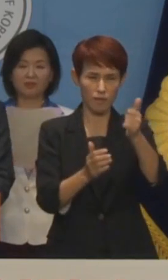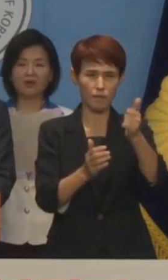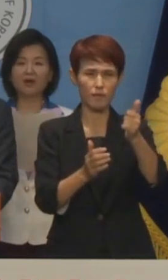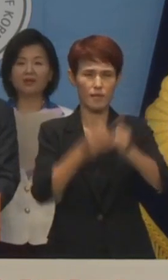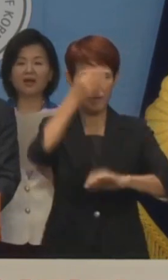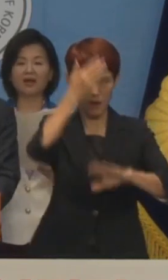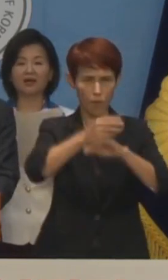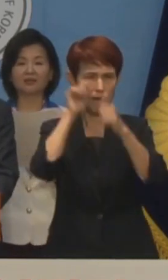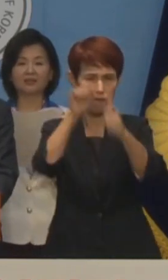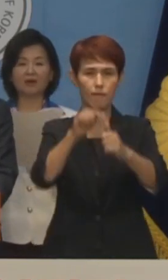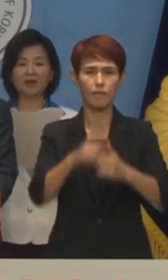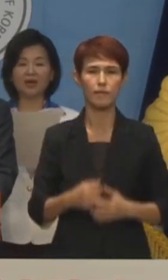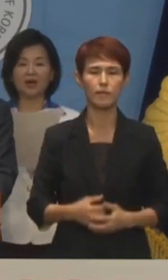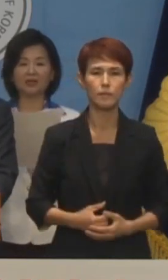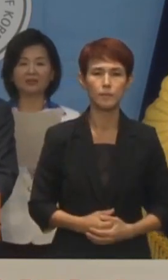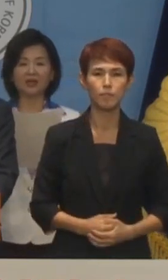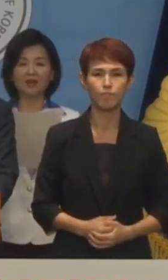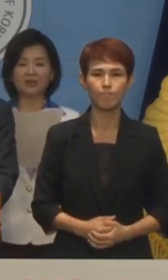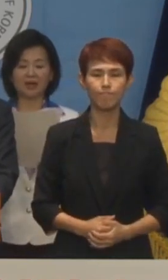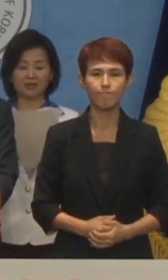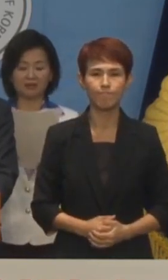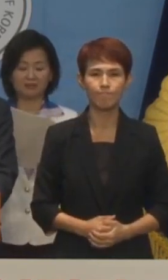사과하라!